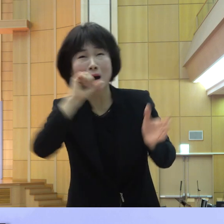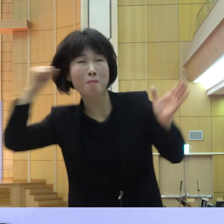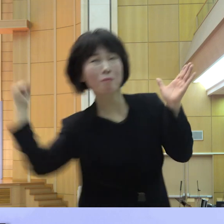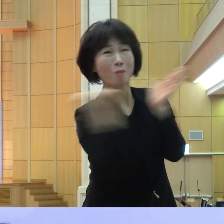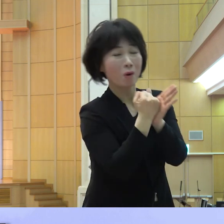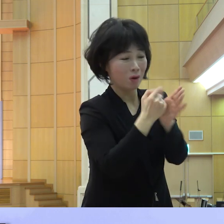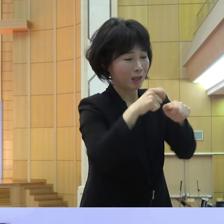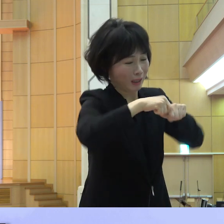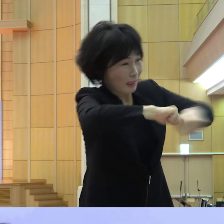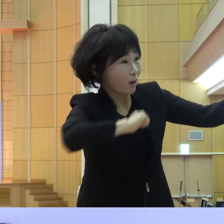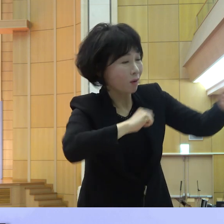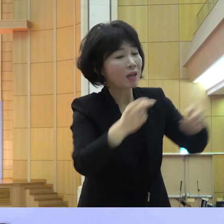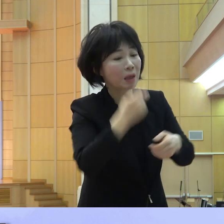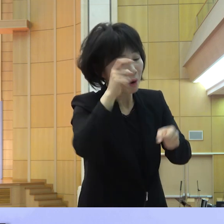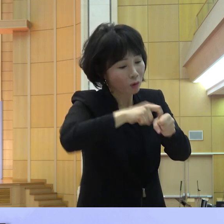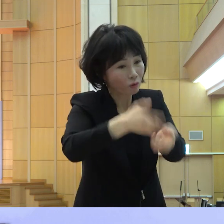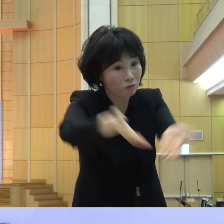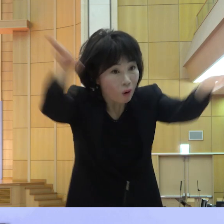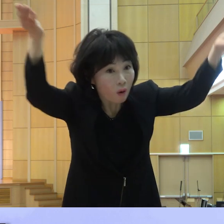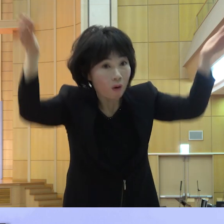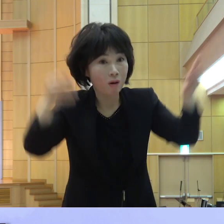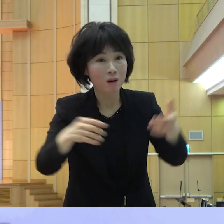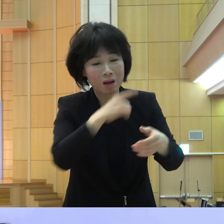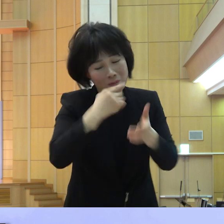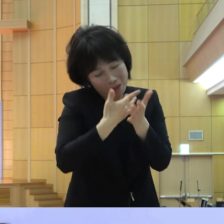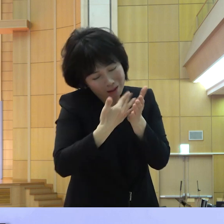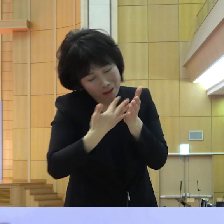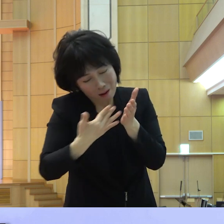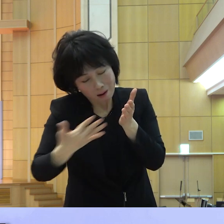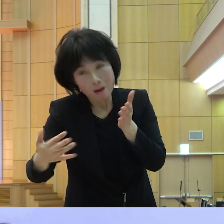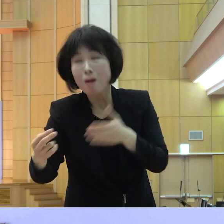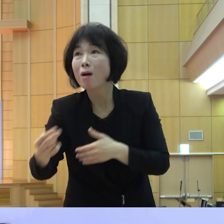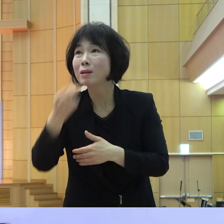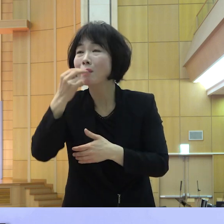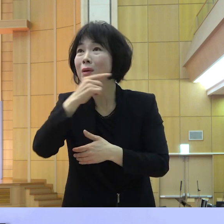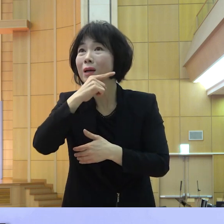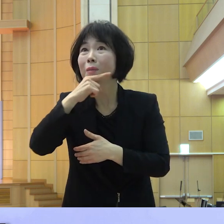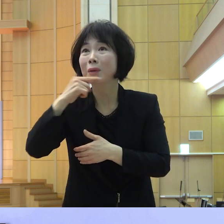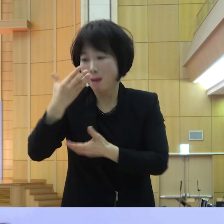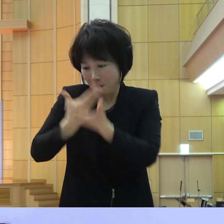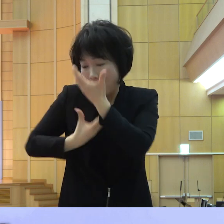찢어서 생명의 떡이 되시고 피 흘려서 생명의 음료가 되어졌다는 것을 우린